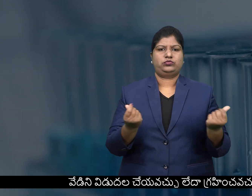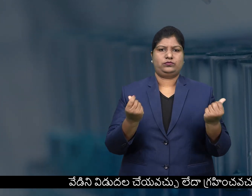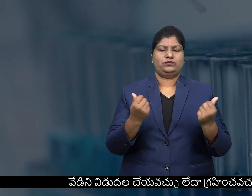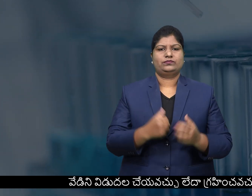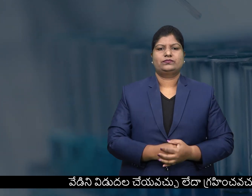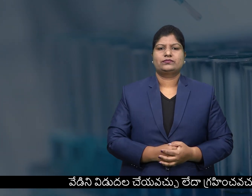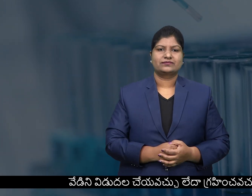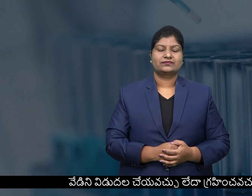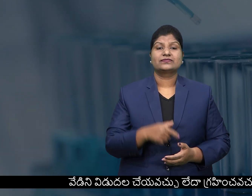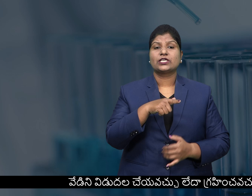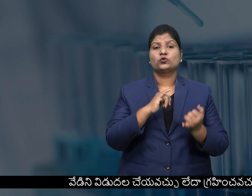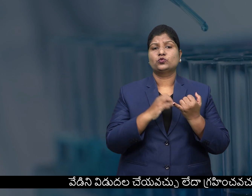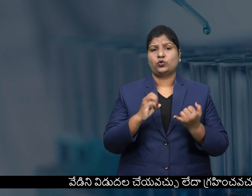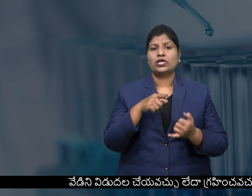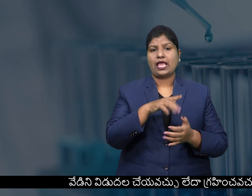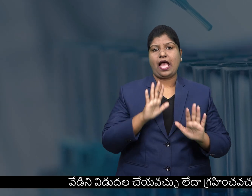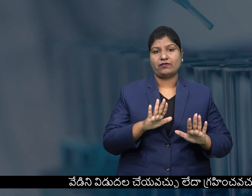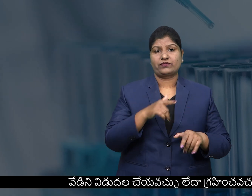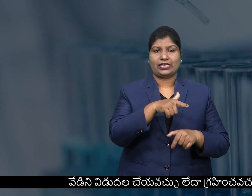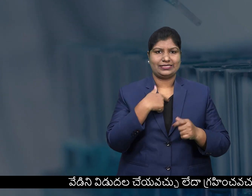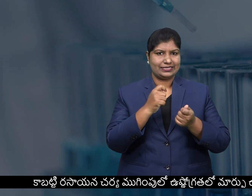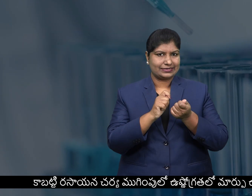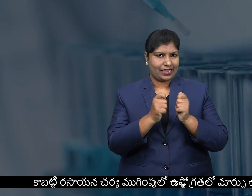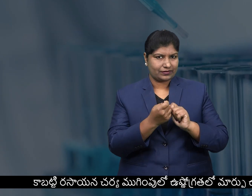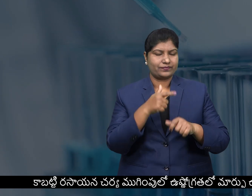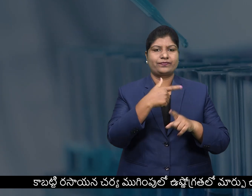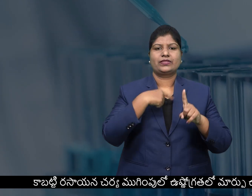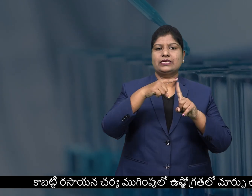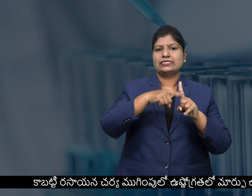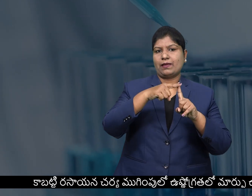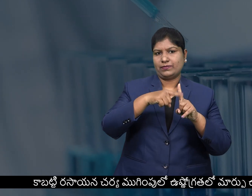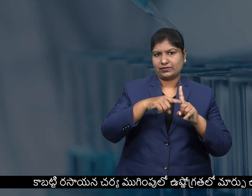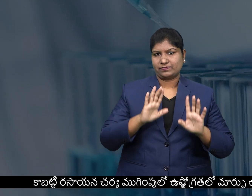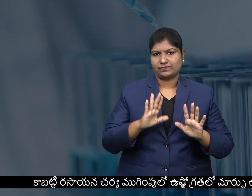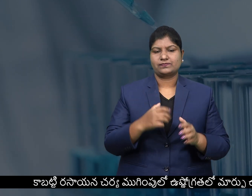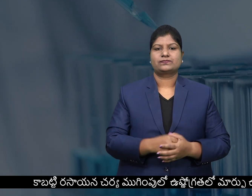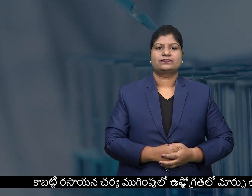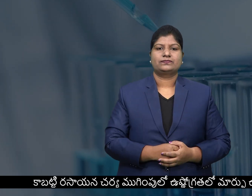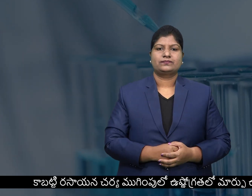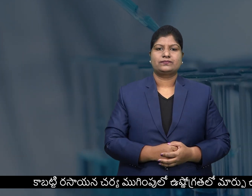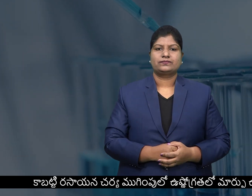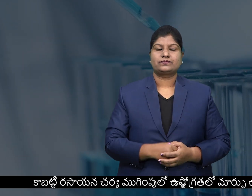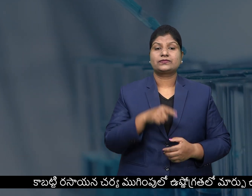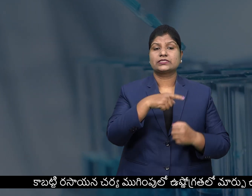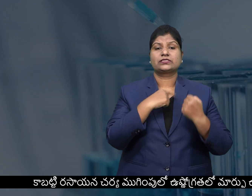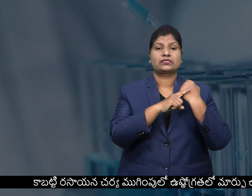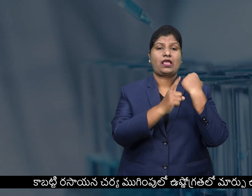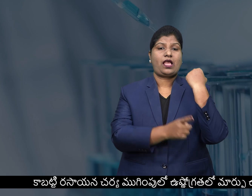చేయొచ్చు లేదా గ్రహించవచ్చు. కాబట్టి రసాయన చర్య ముగింపులో ఉష్ణోగ్రతలో మార్పు